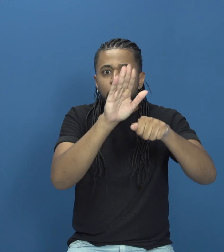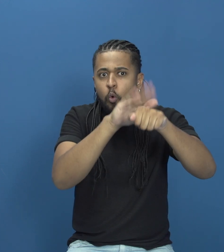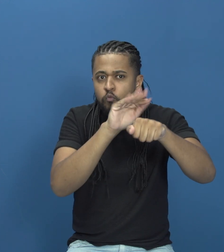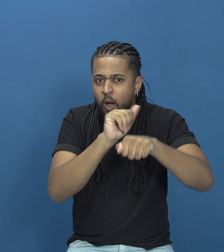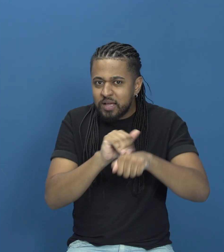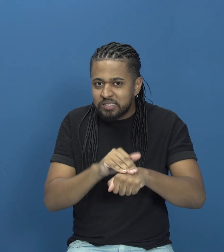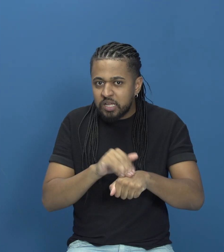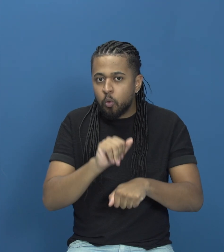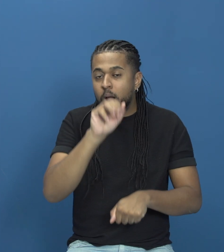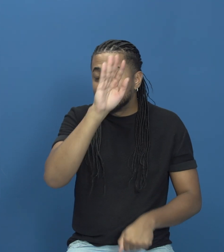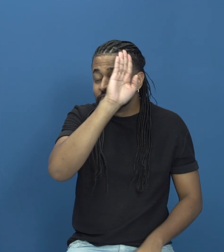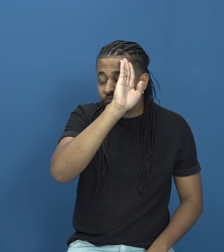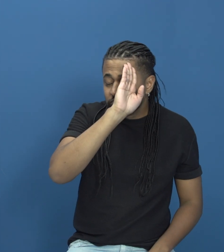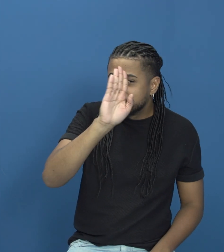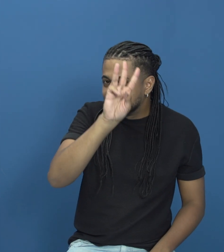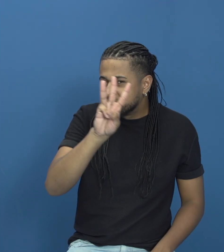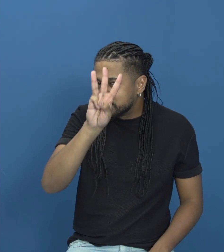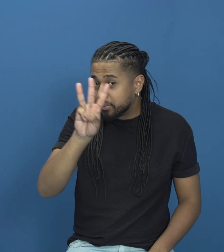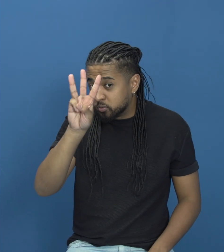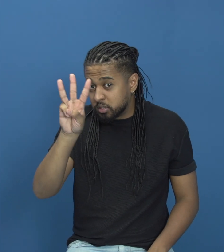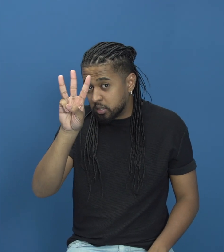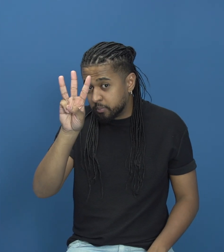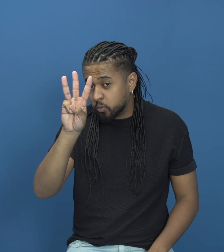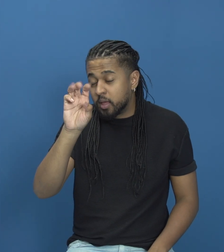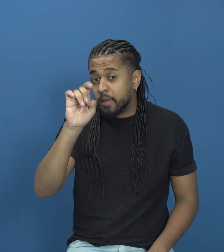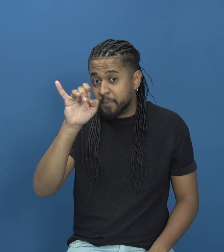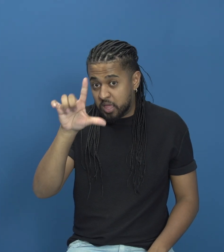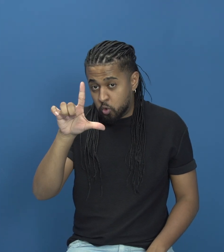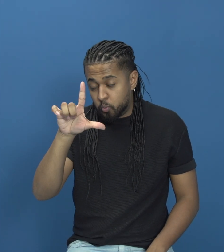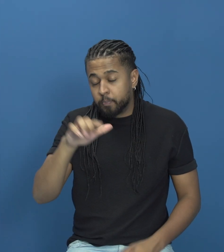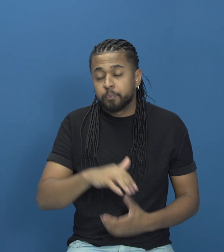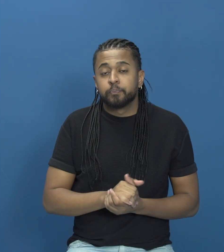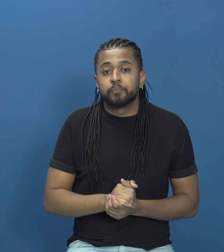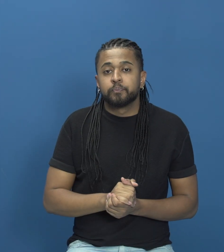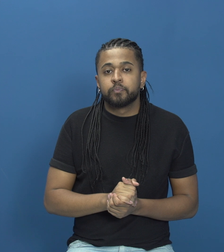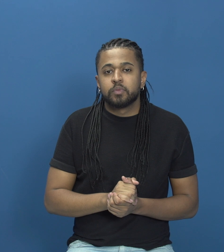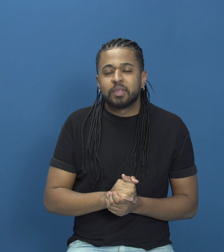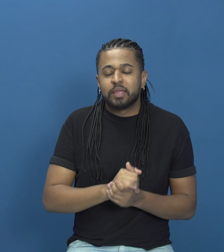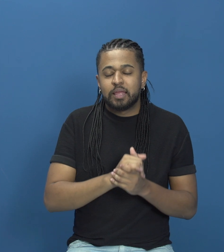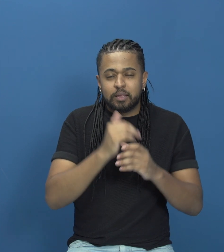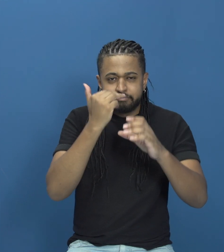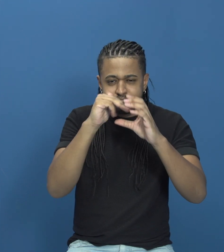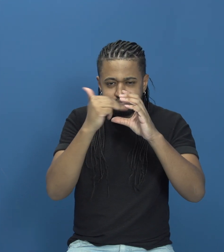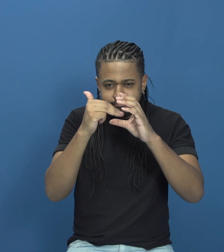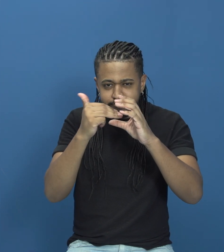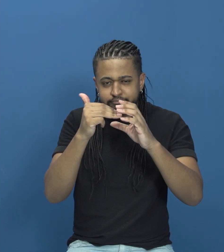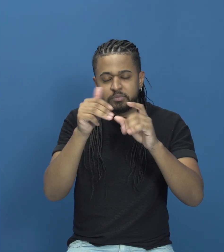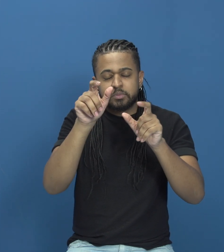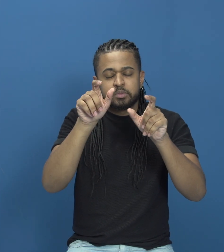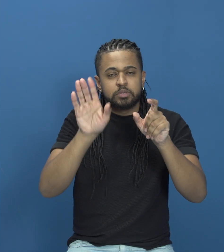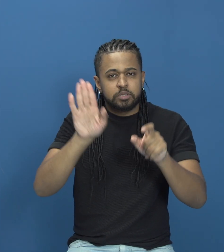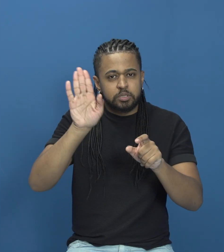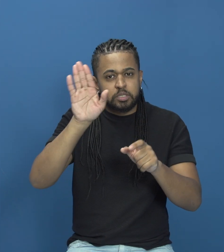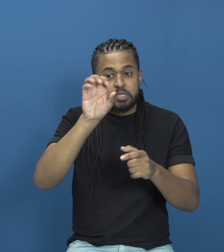convocação ao endereço eletrônico, abre parênteses, e-mail, fecha parênteses, do candidato ou candidata